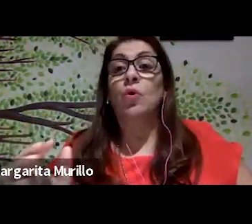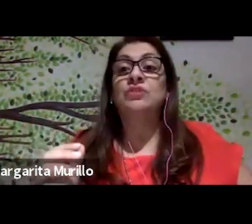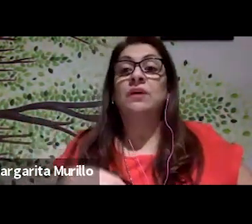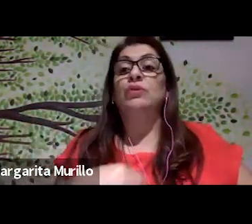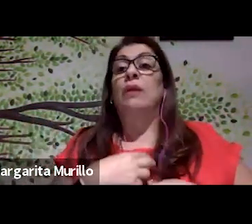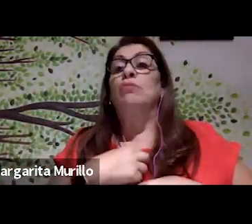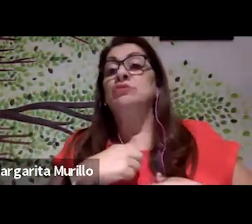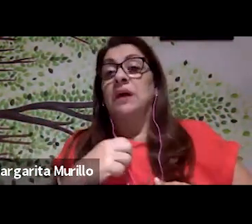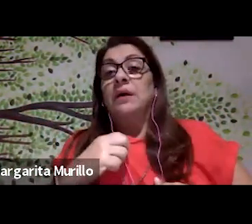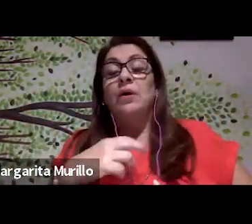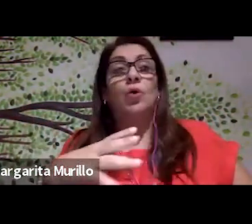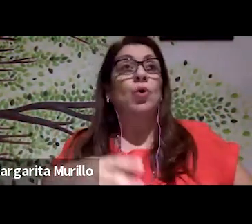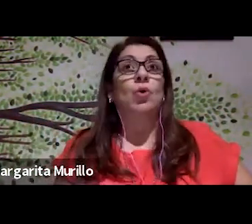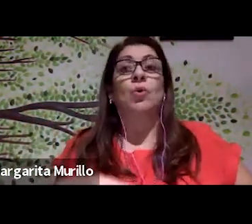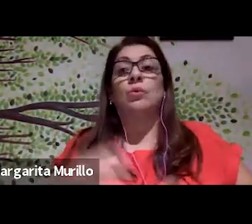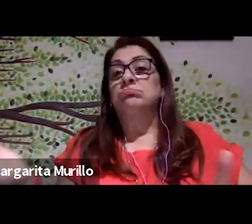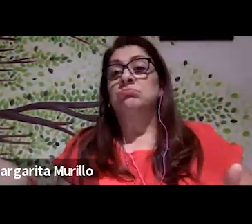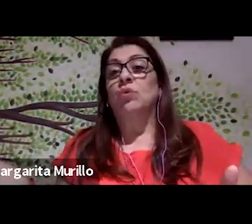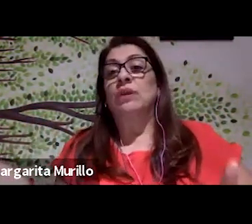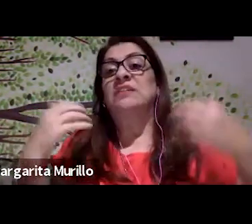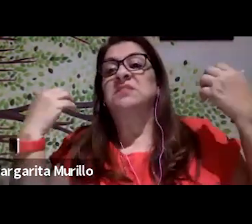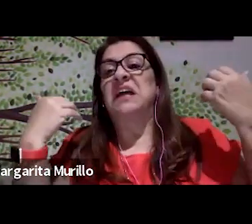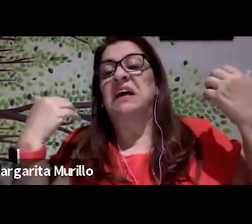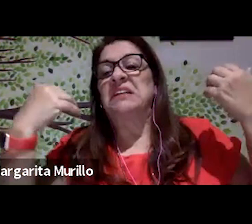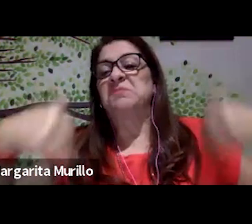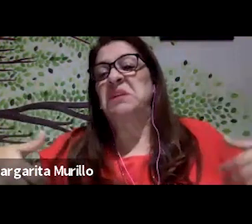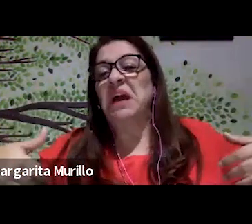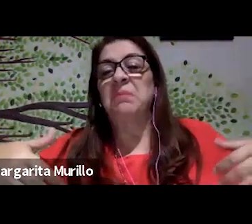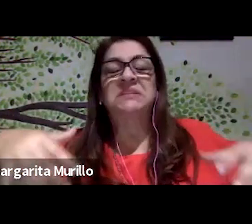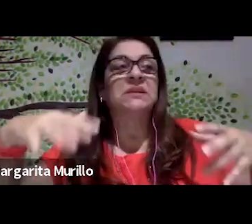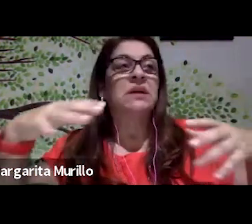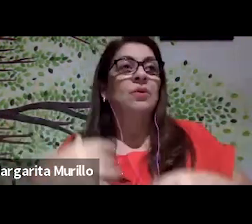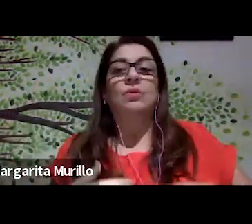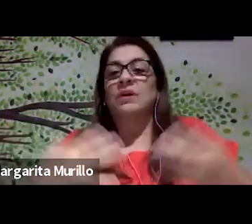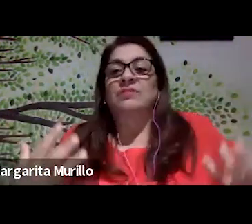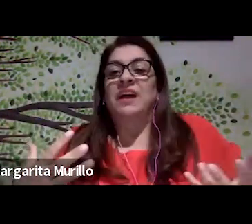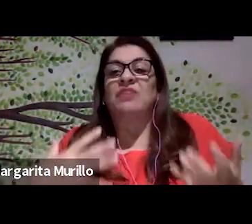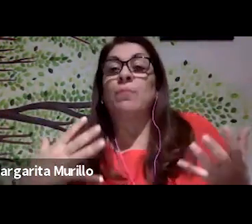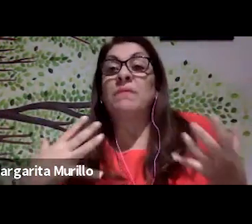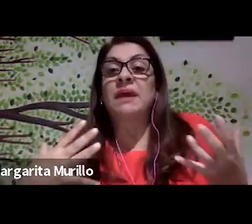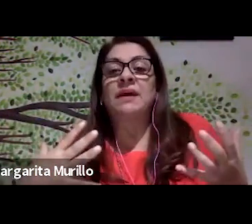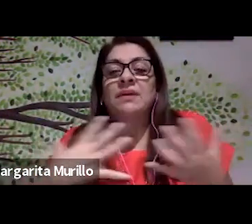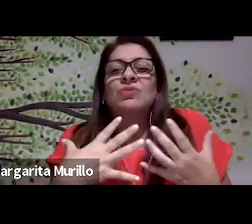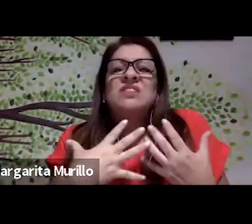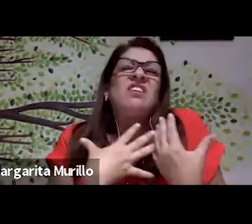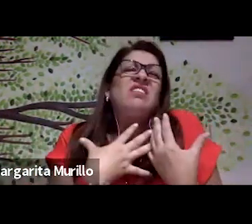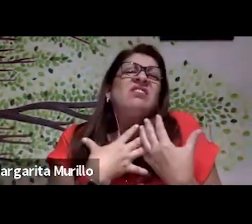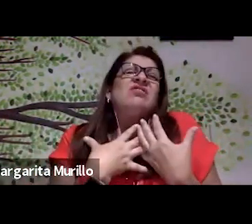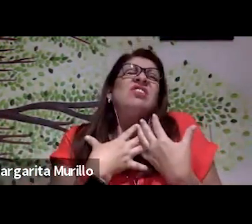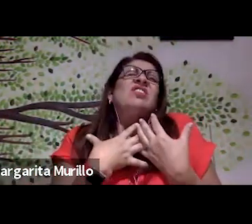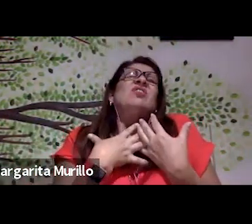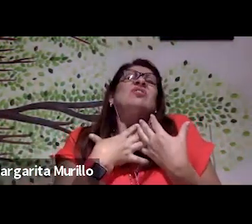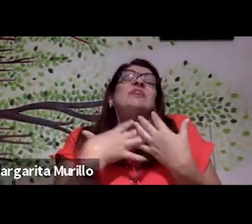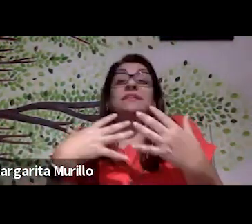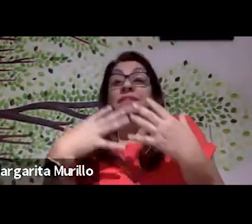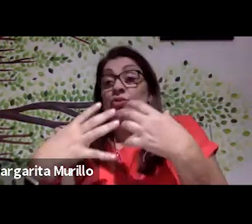o se o de la blusa o o las las pijamas O sea hay ropa vieja que uno dice Ay